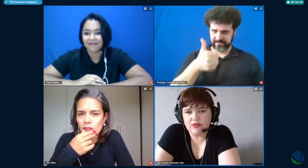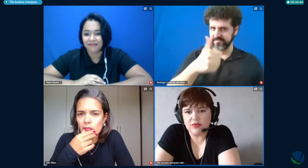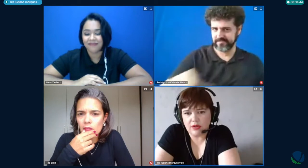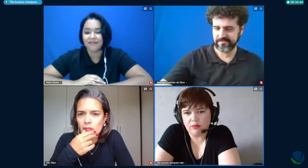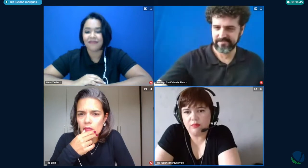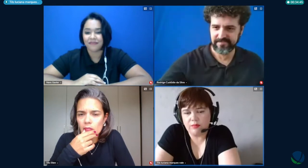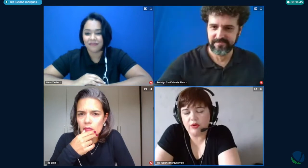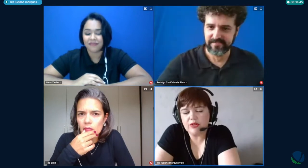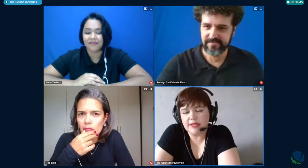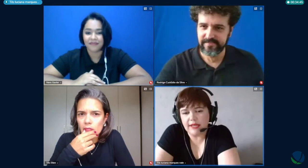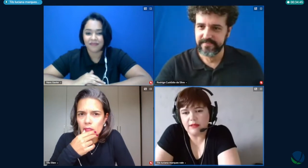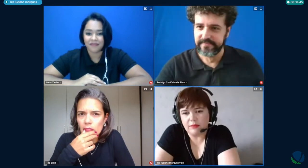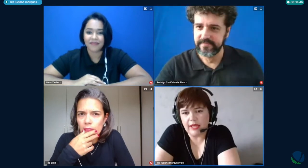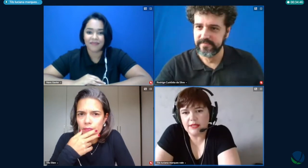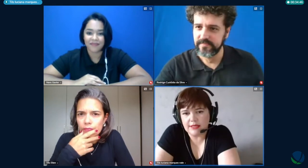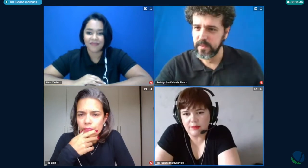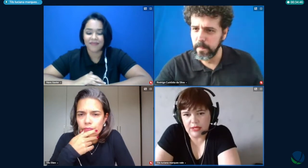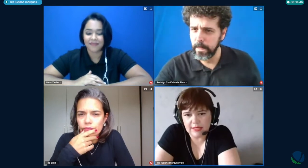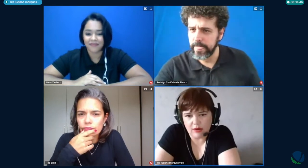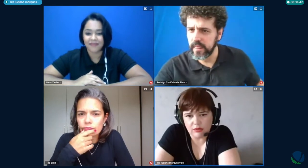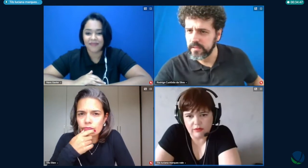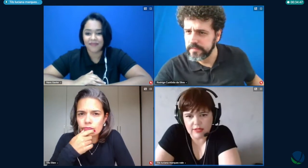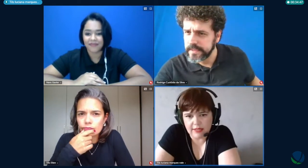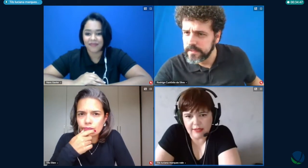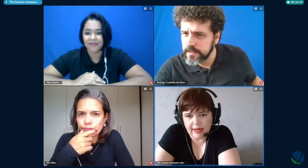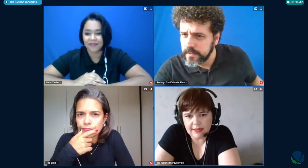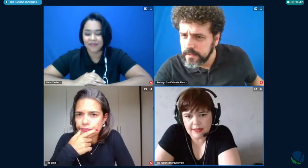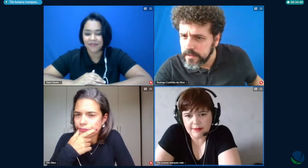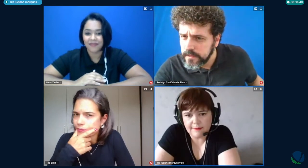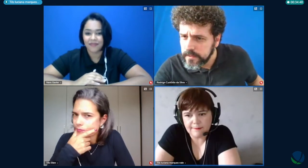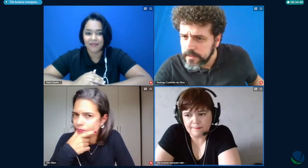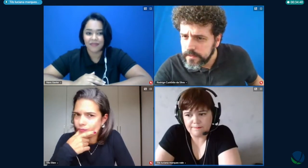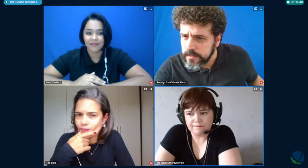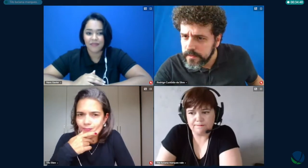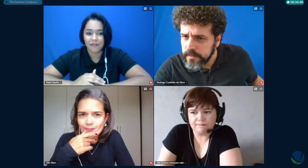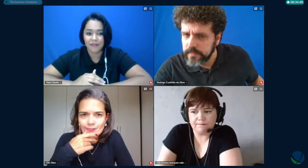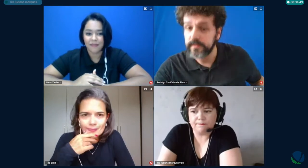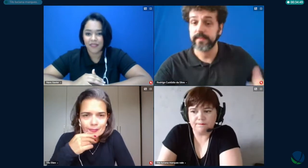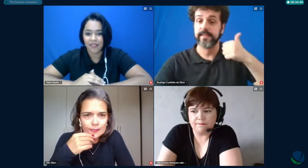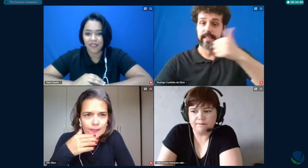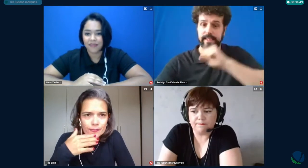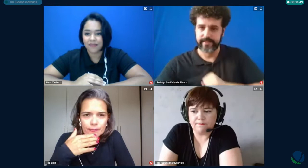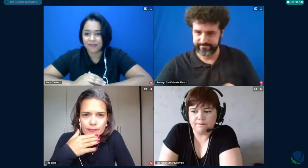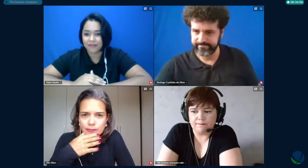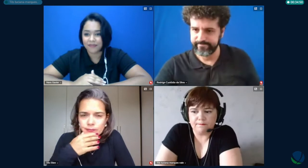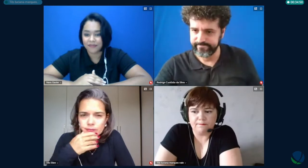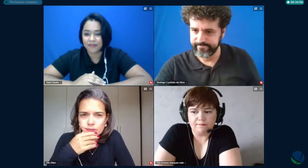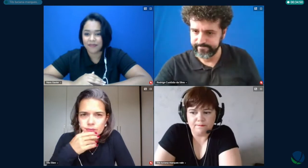importância disso. Então, eu gostei também dessa menção que você traz.